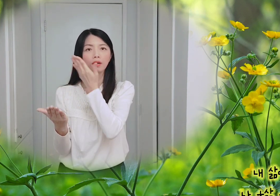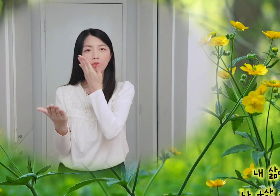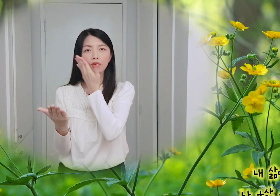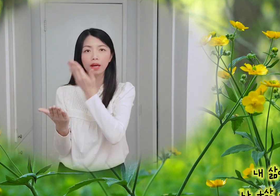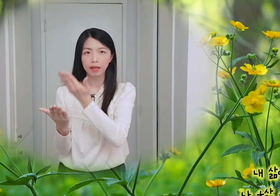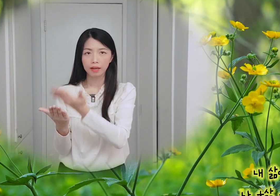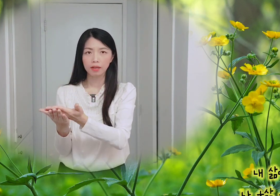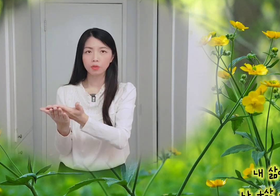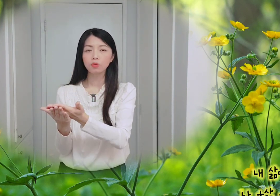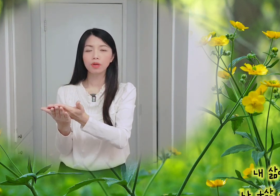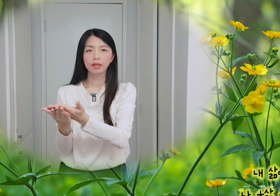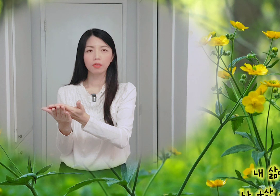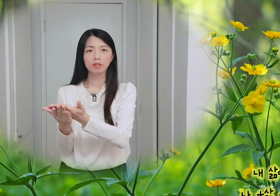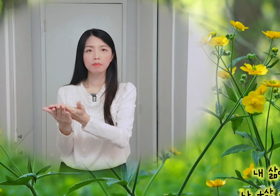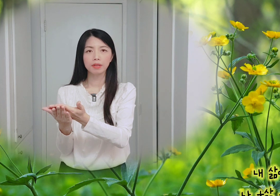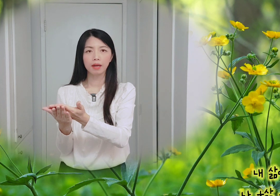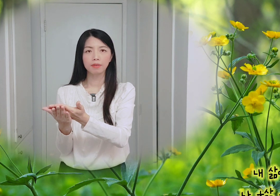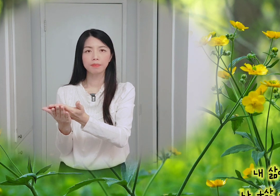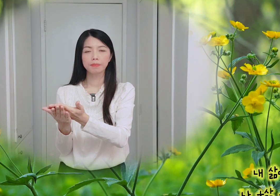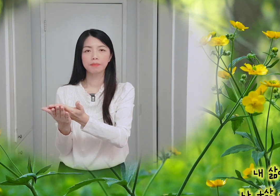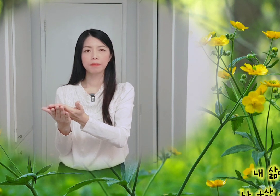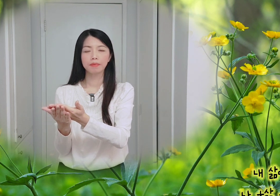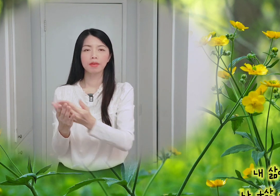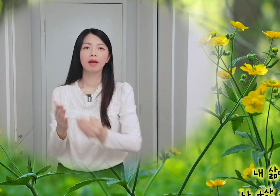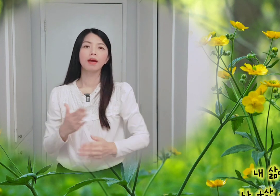돼요. 귀하다, 소중하다 이런 뜻입니다.